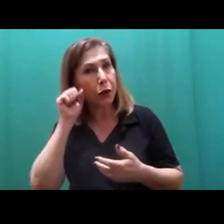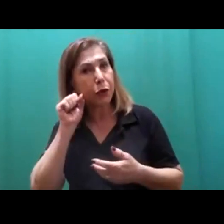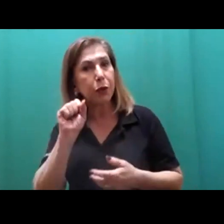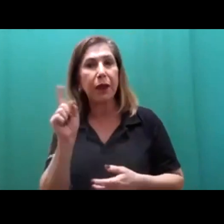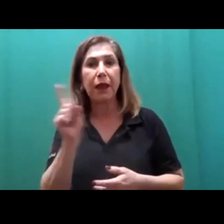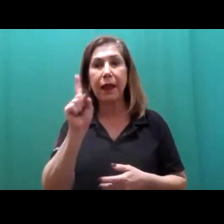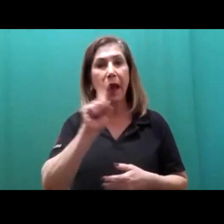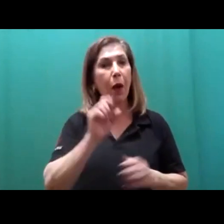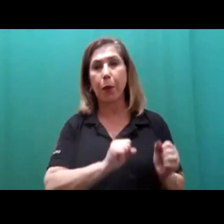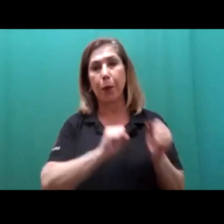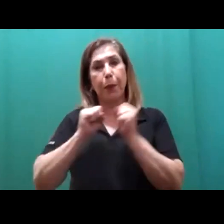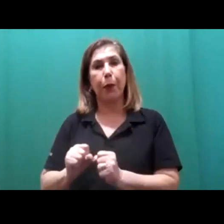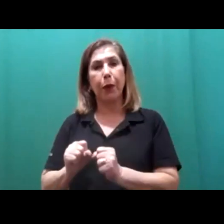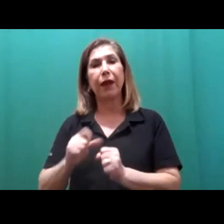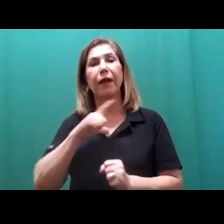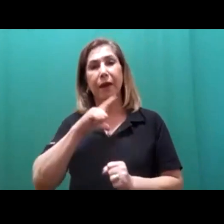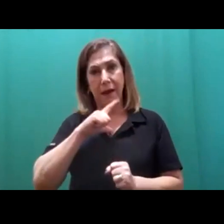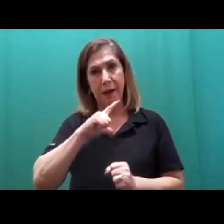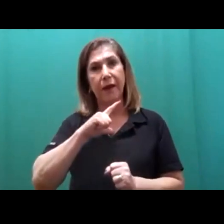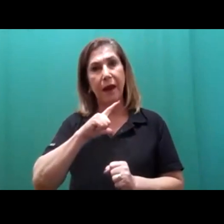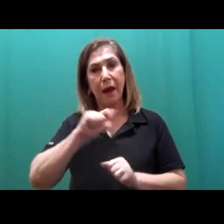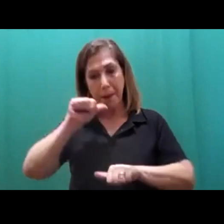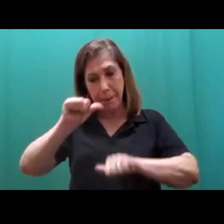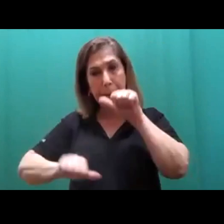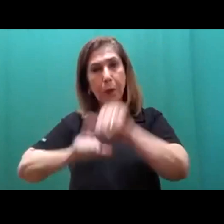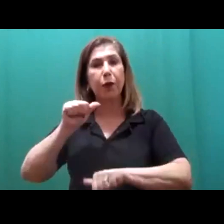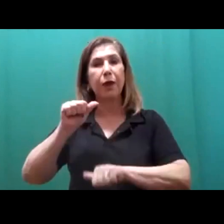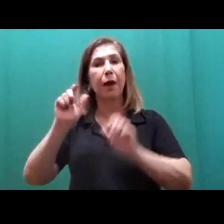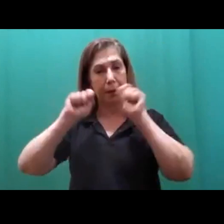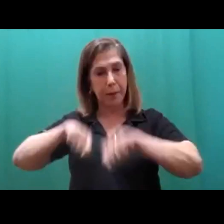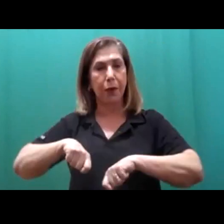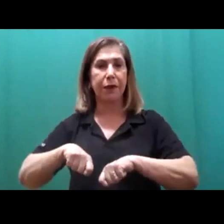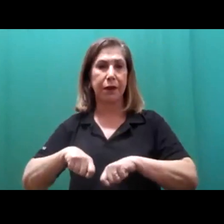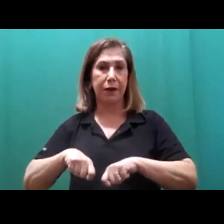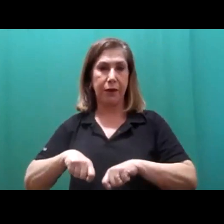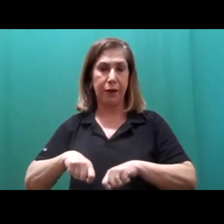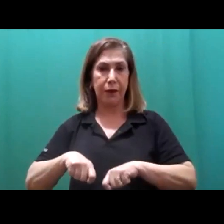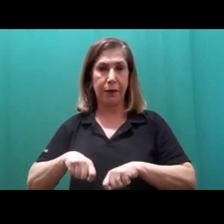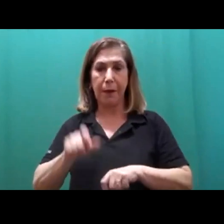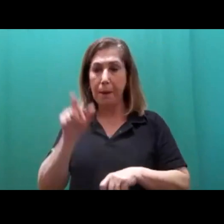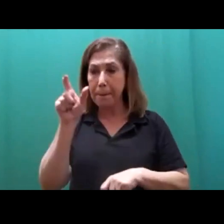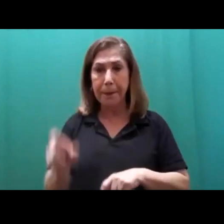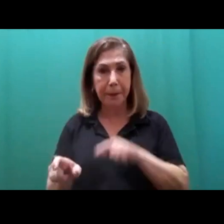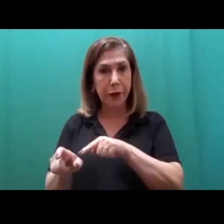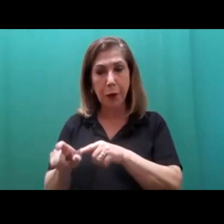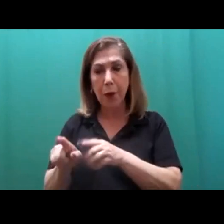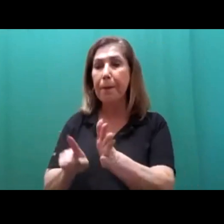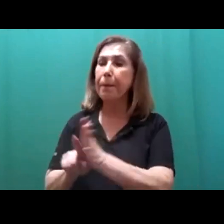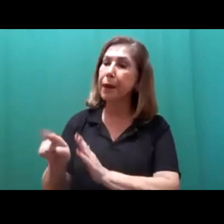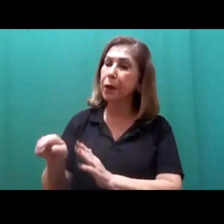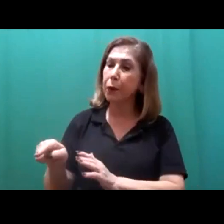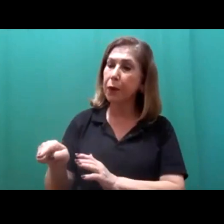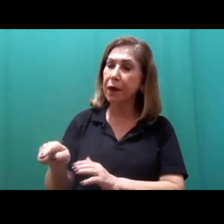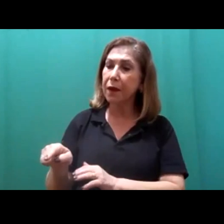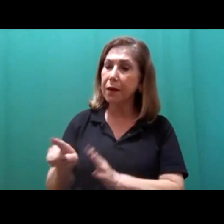em poder construir, poder interferir. Se essa pessoa ela é consultada, mas a